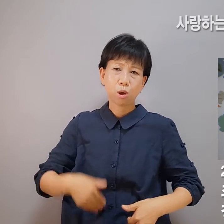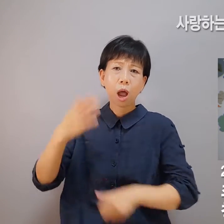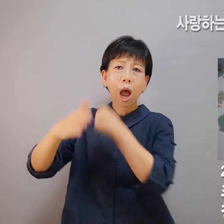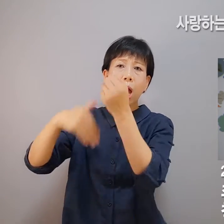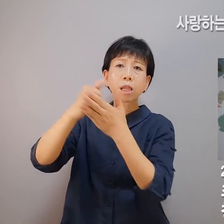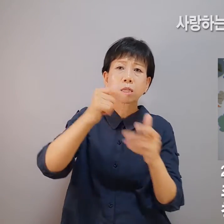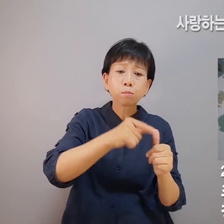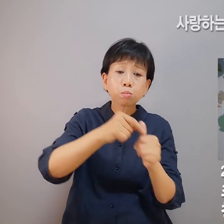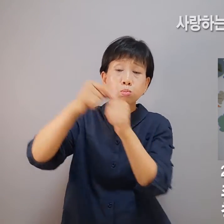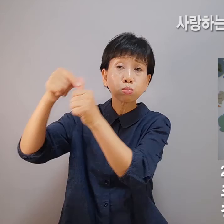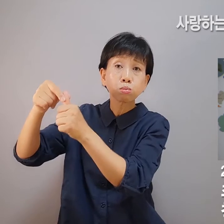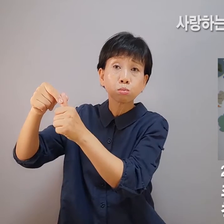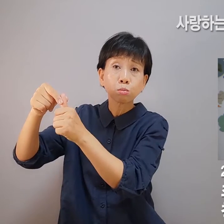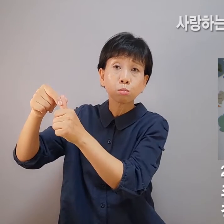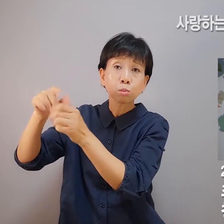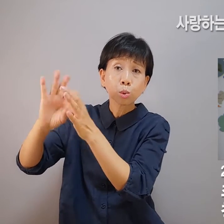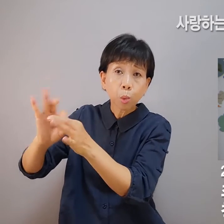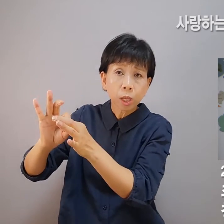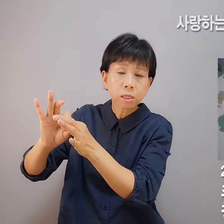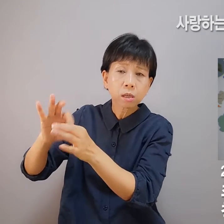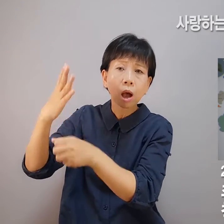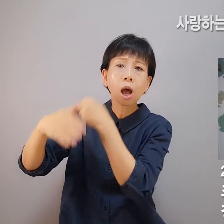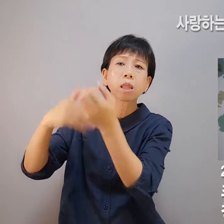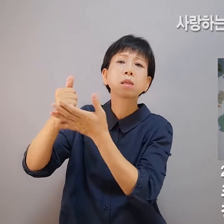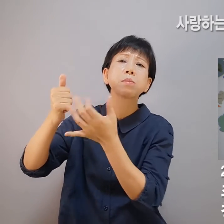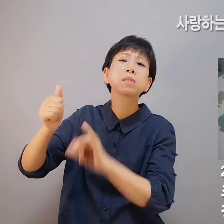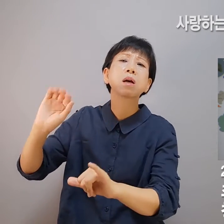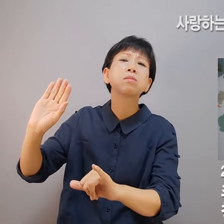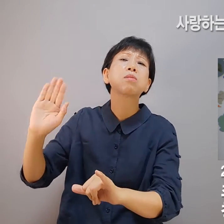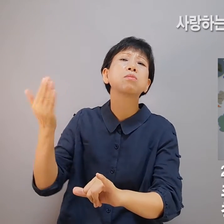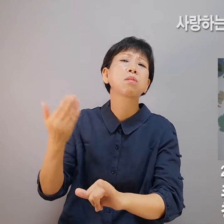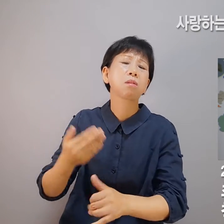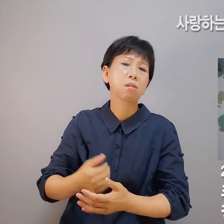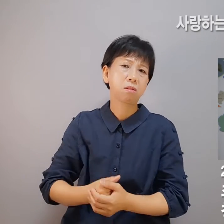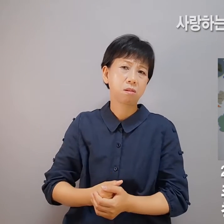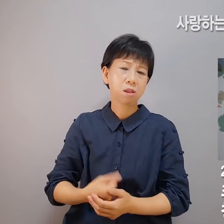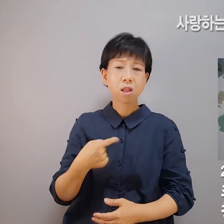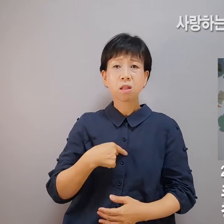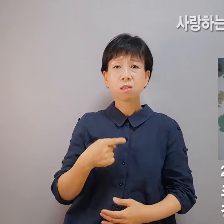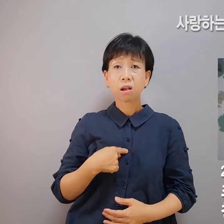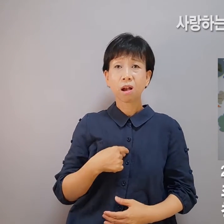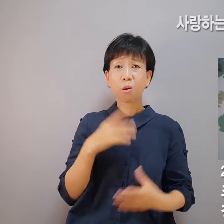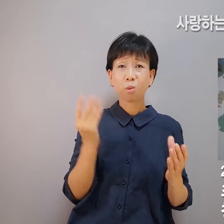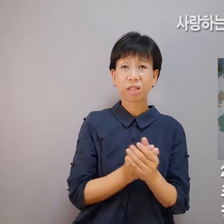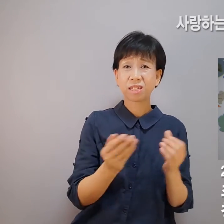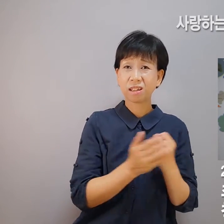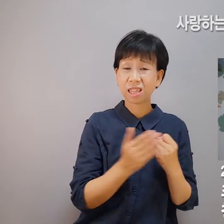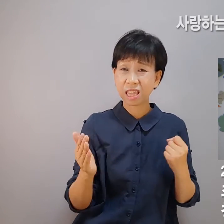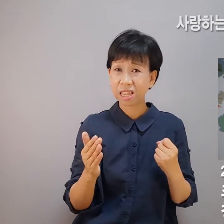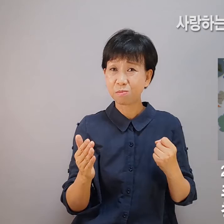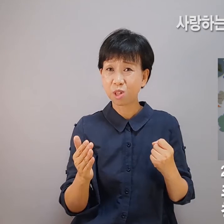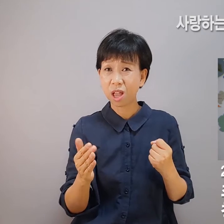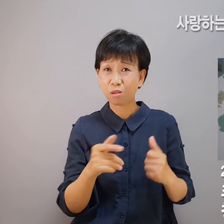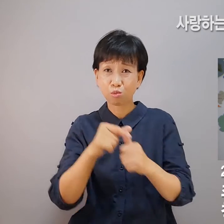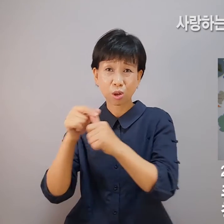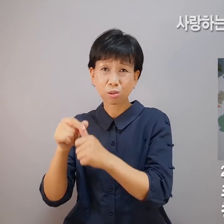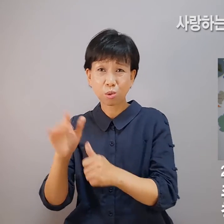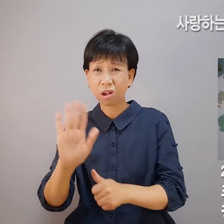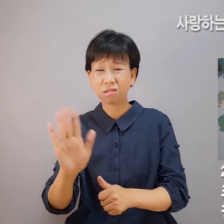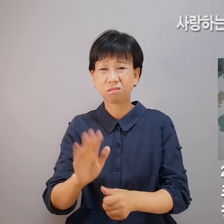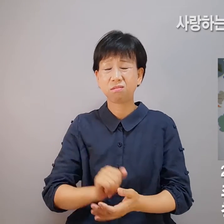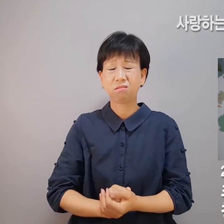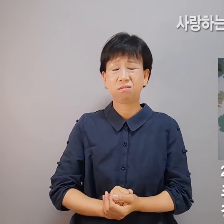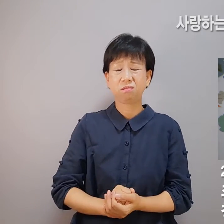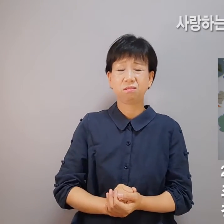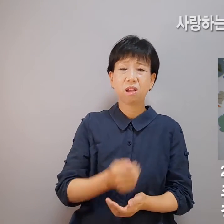그 완벽하기 때문에 하나님이 구출해주시고 건져주시는가요? 그렇지 않다니까요. 마치 이스라엘 백성이 애굽에서 살다가 홍해를